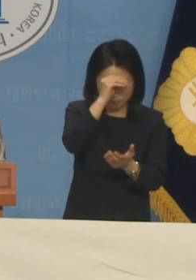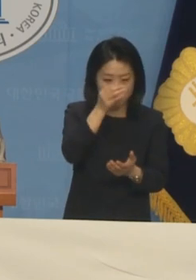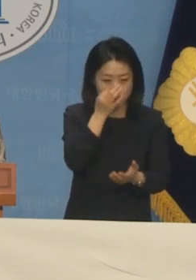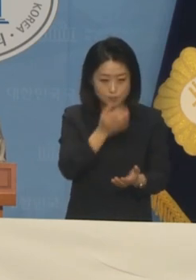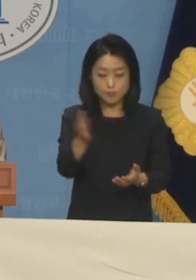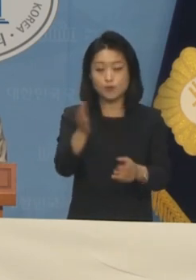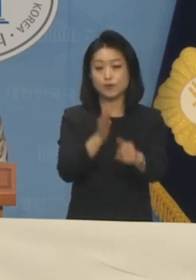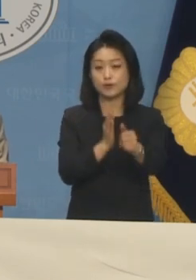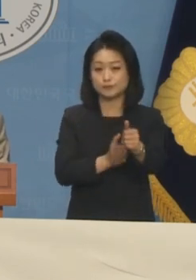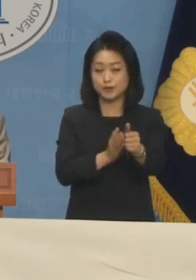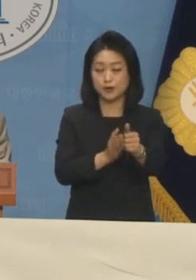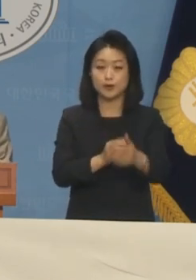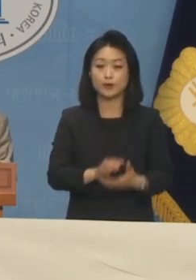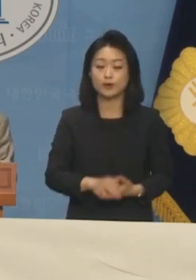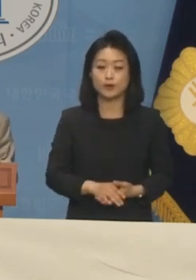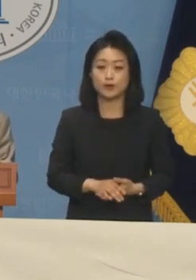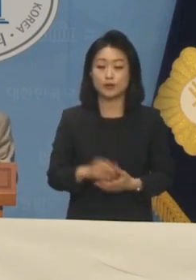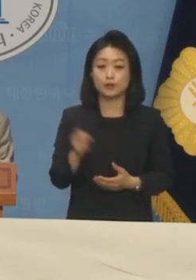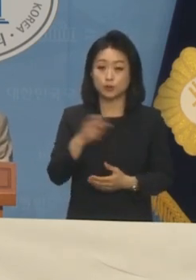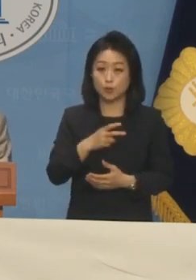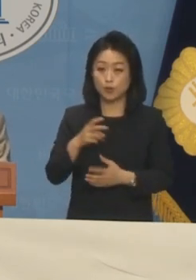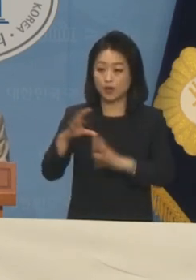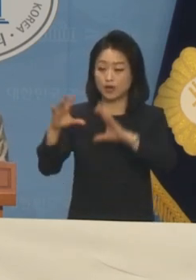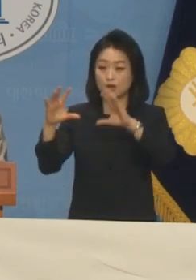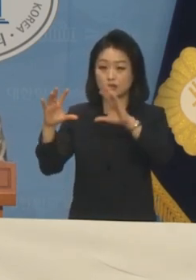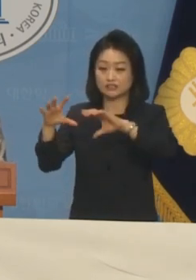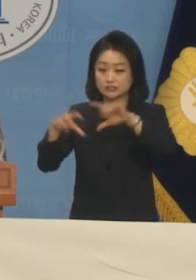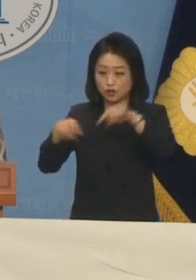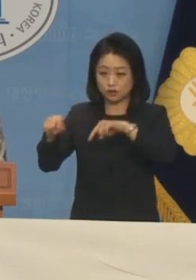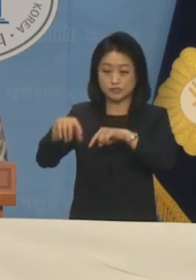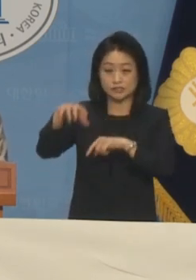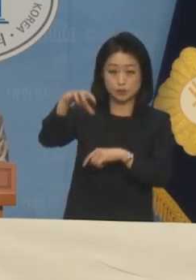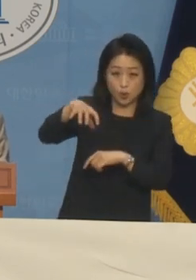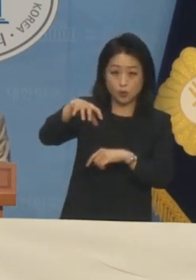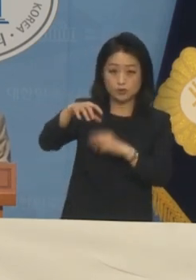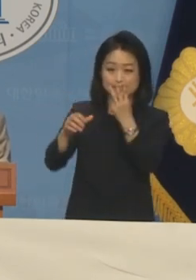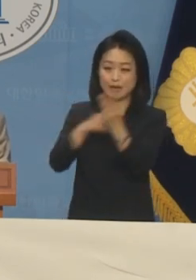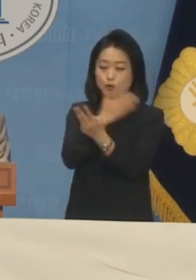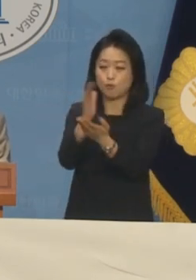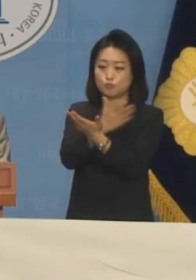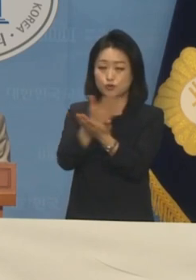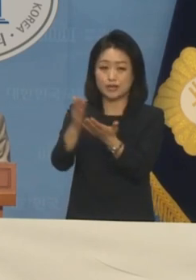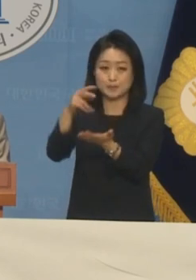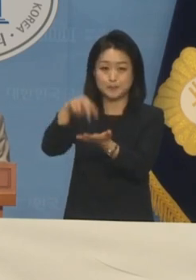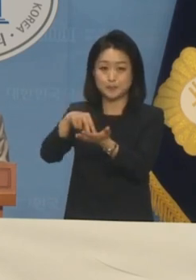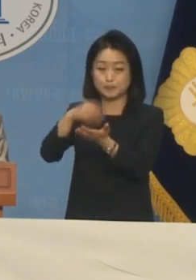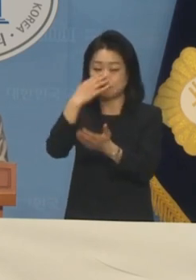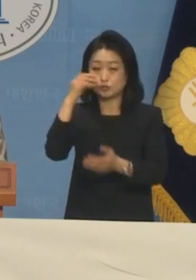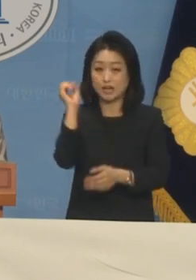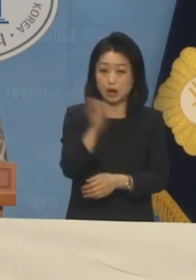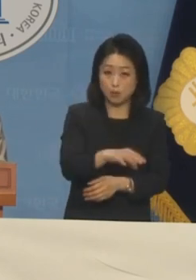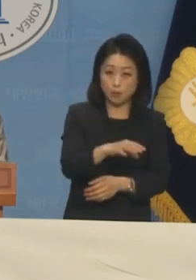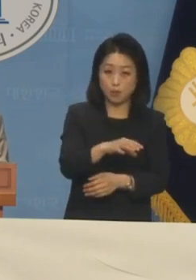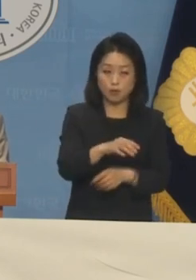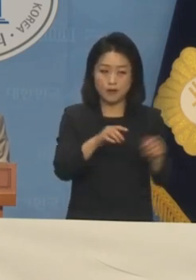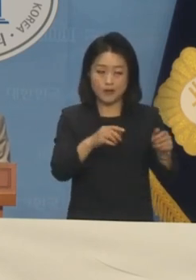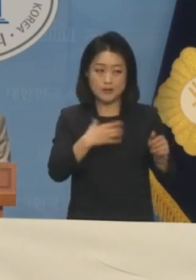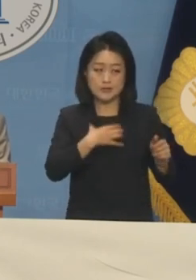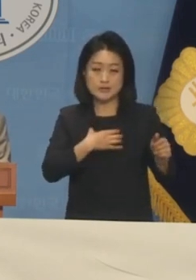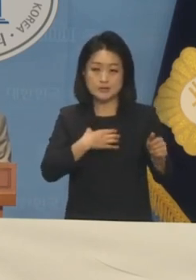합니다. 특히 정치권이 상권 분립을 무시하며 법조계에 영향을